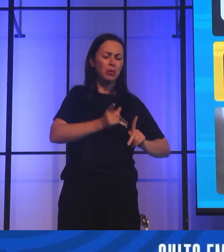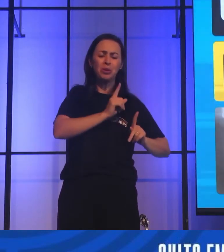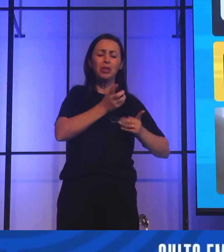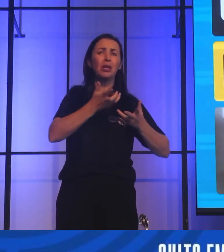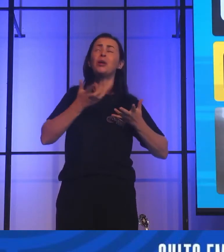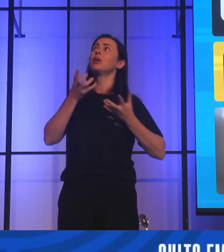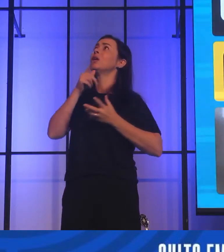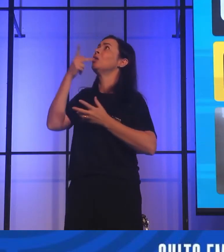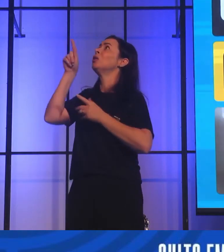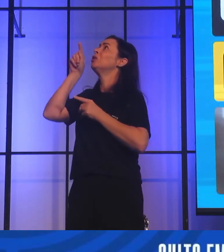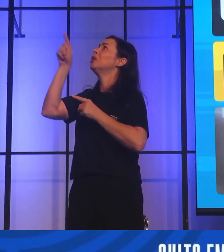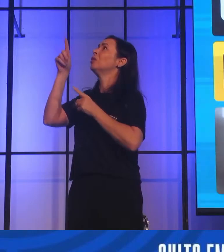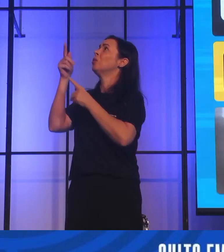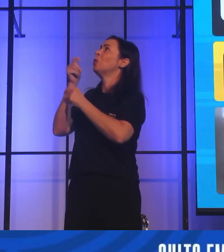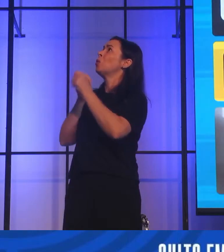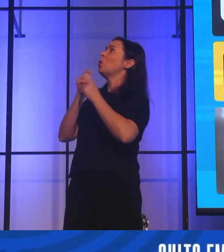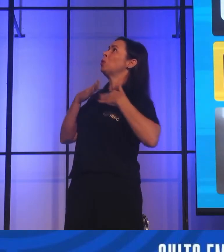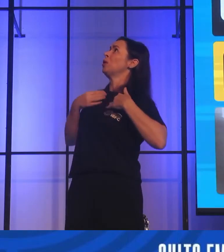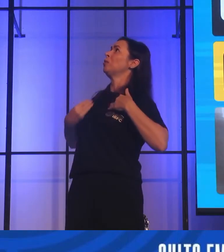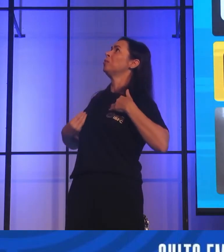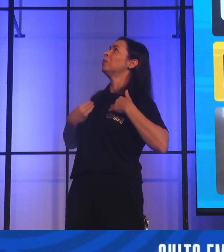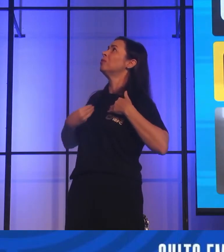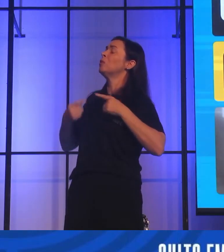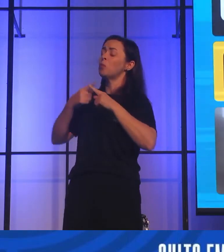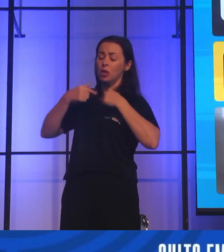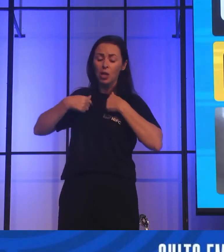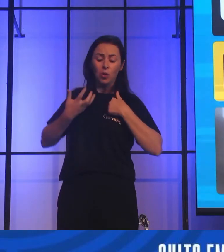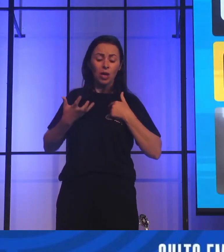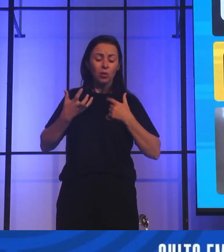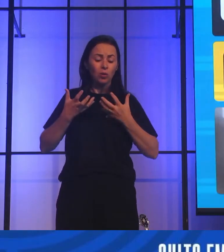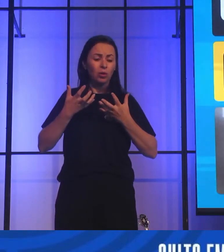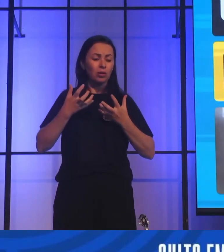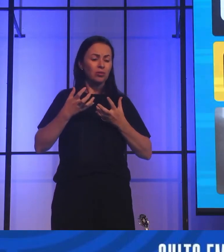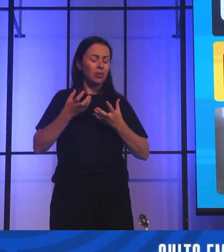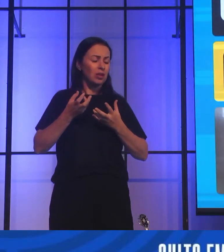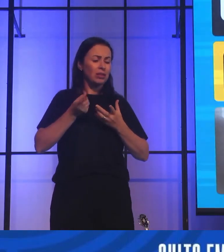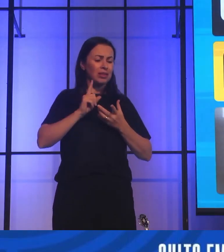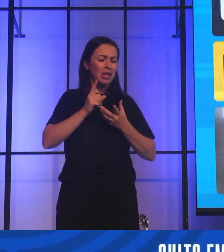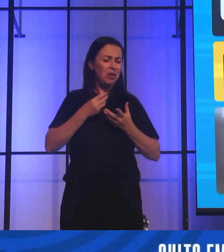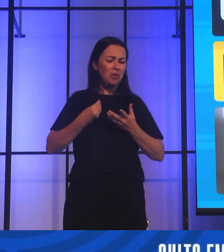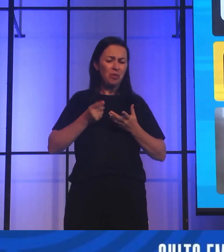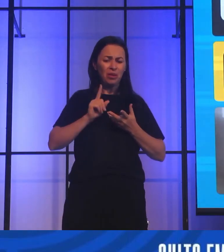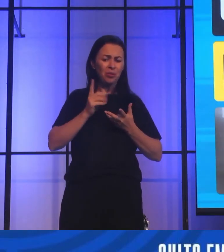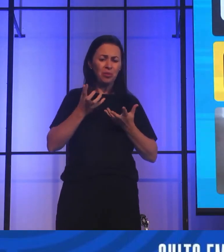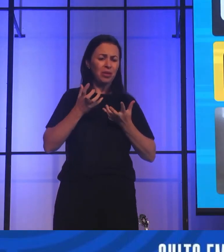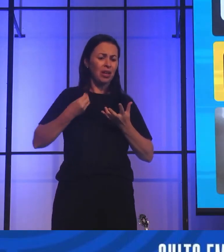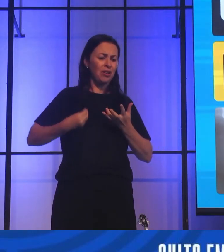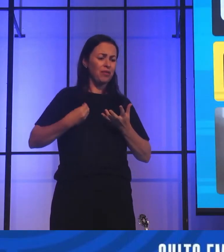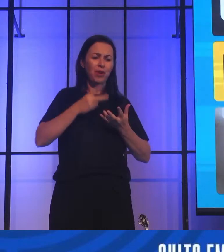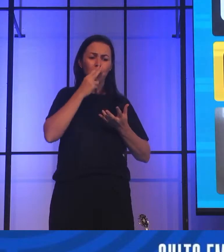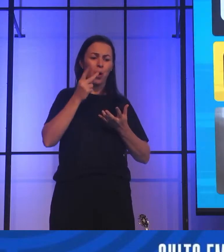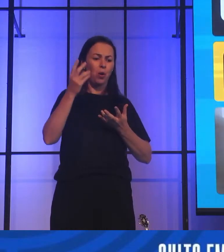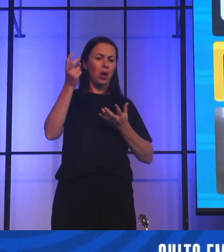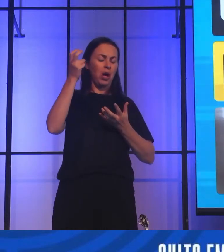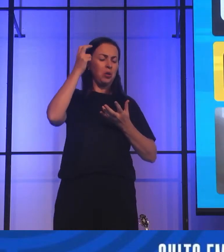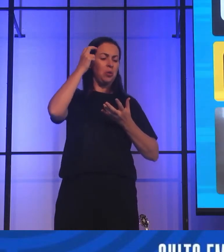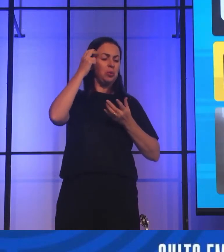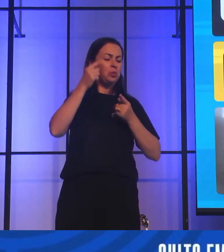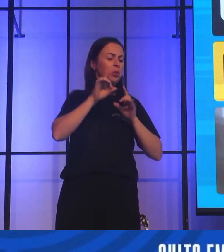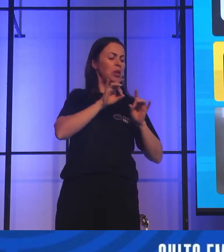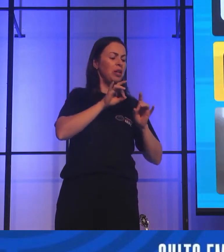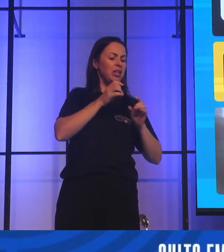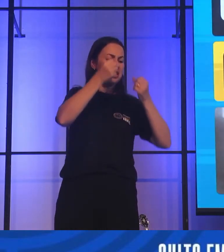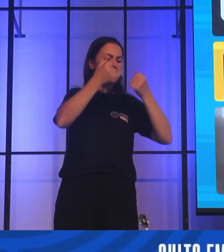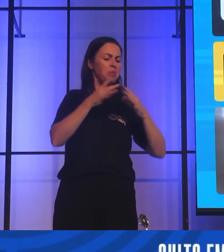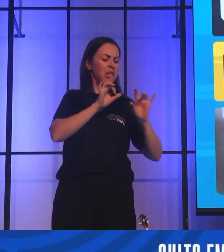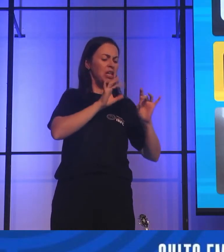controle. Eu não quero viver conforme a cultura que diz: ame os que são fáceis de amar, ame os que são